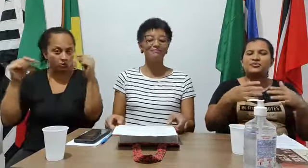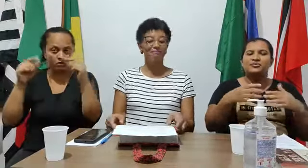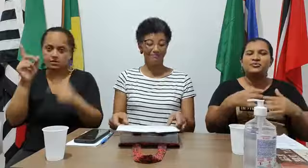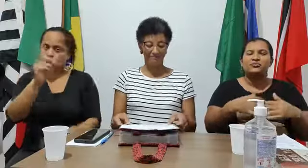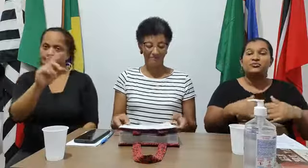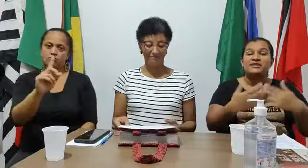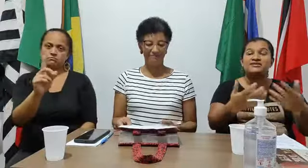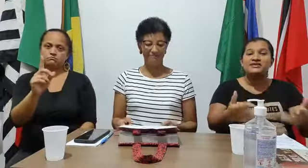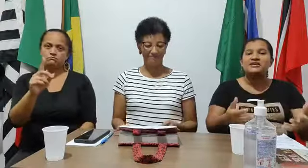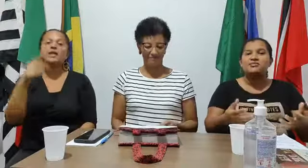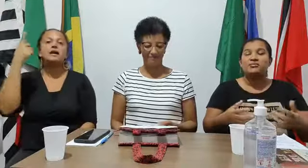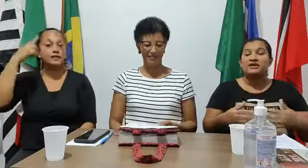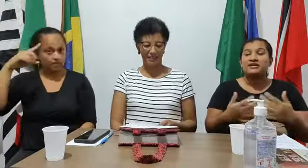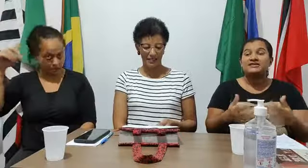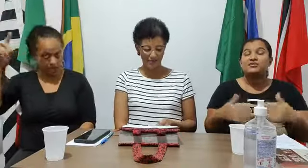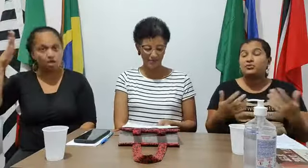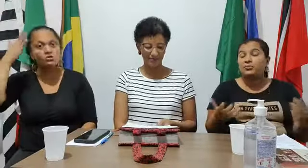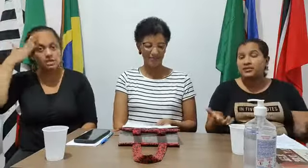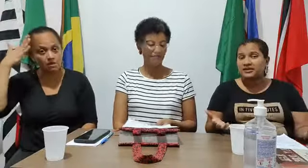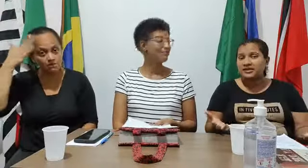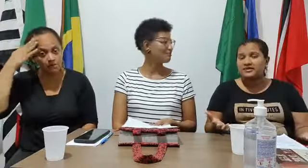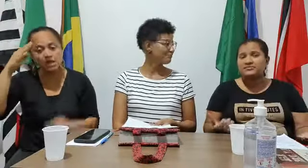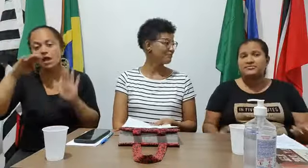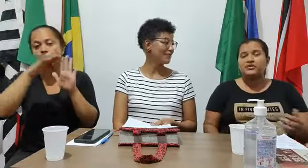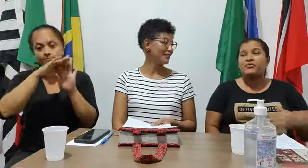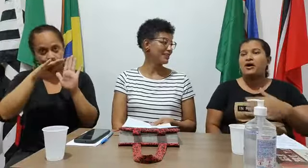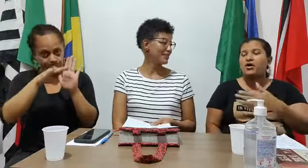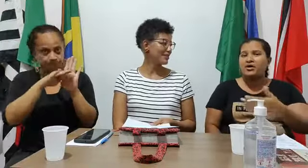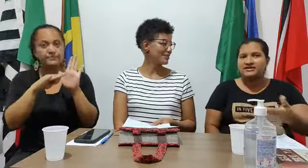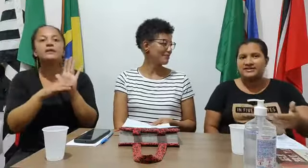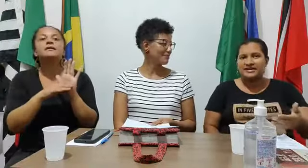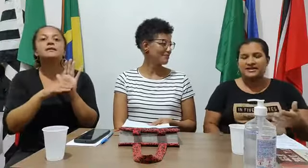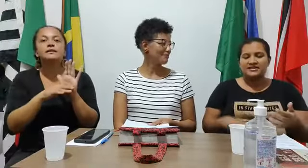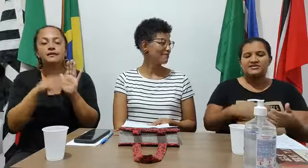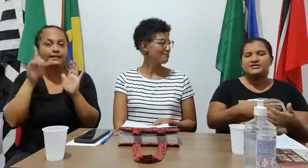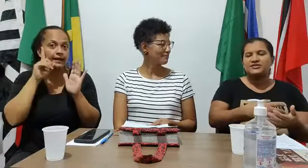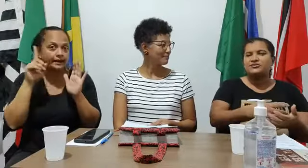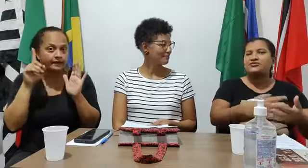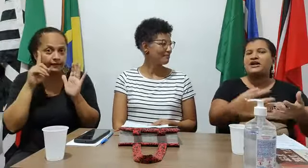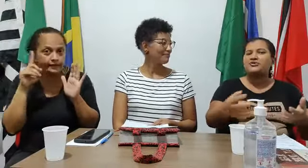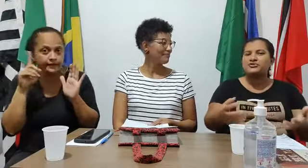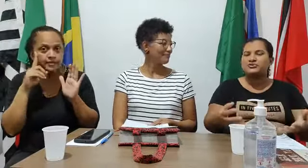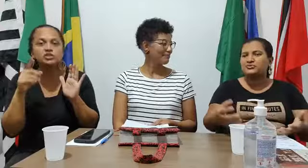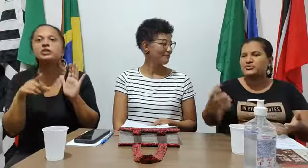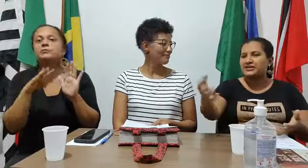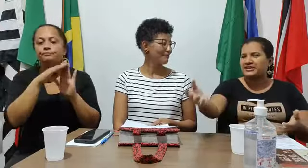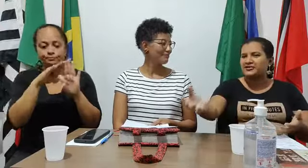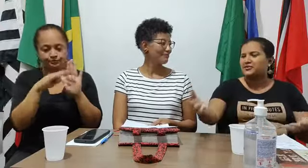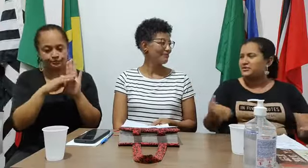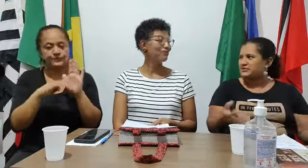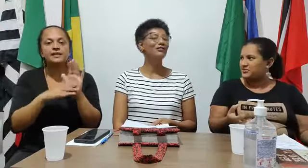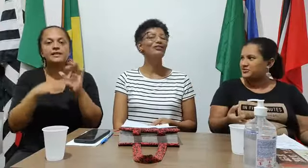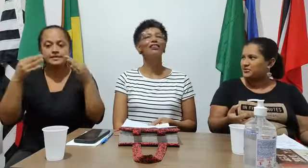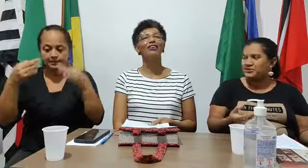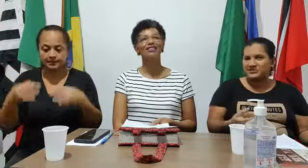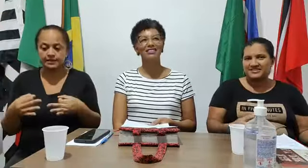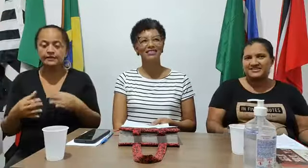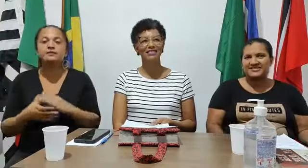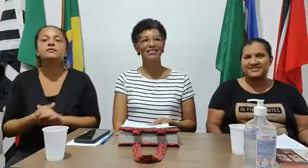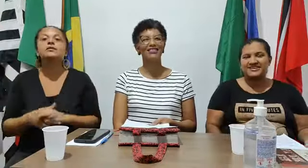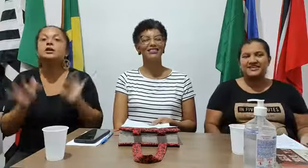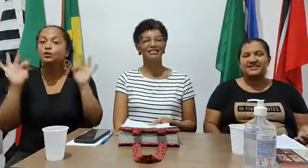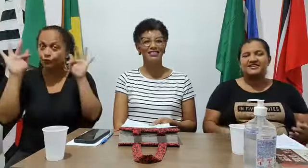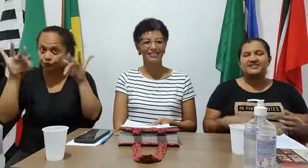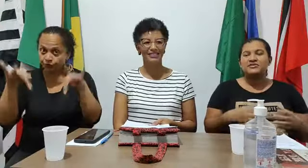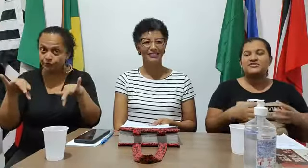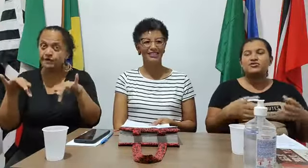ali um princípio, uma criação e um porquê. Uma ordem, né? Então, assim, no final de tudo, ele criou as pessoas,